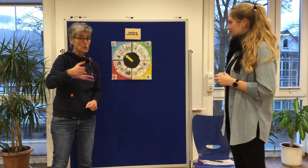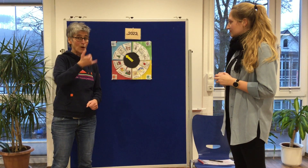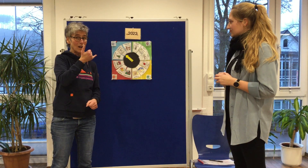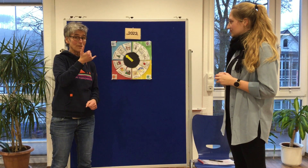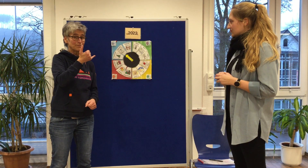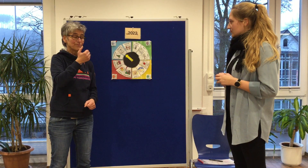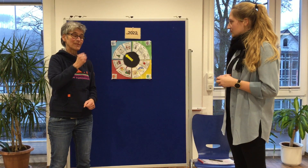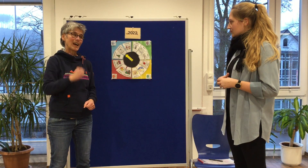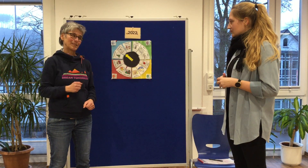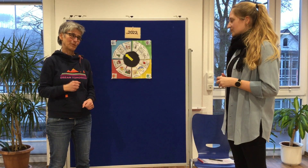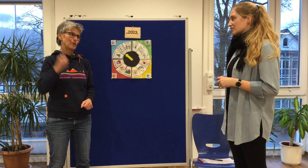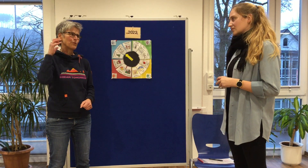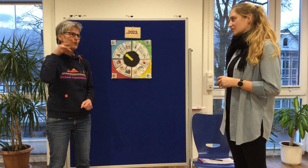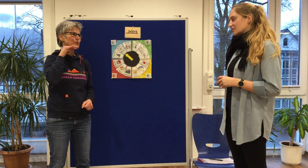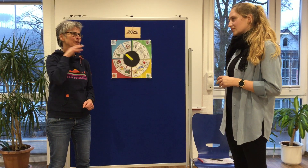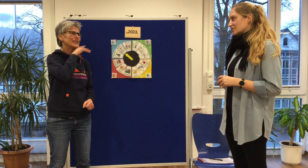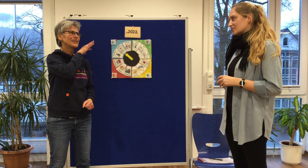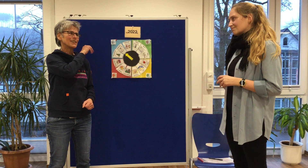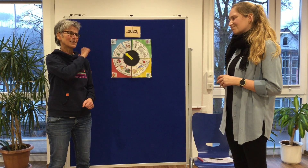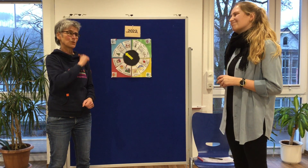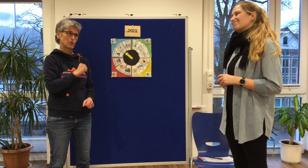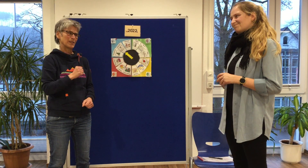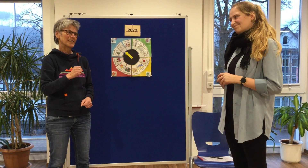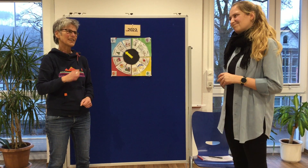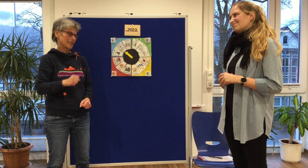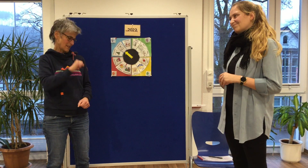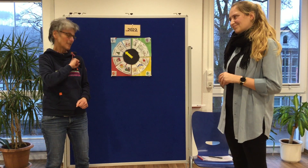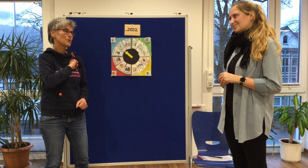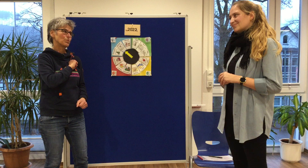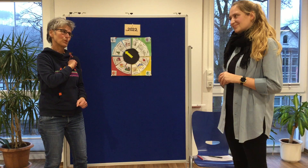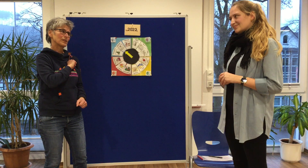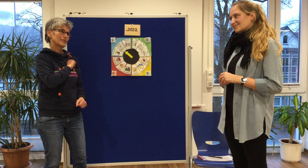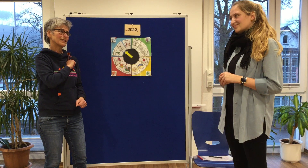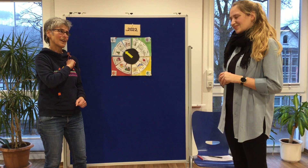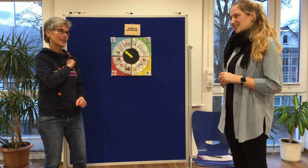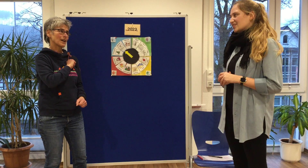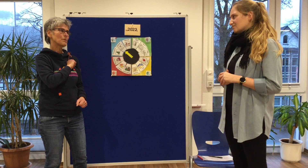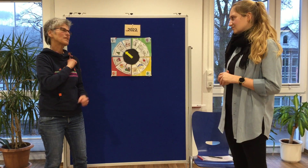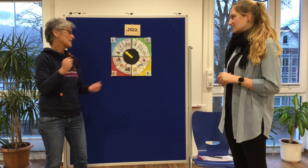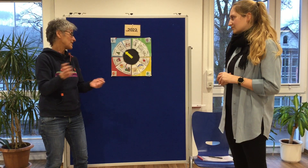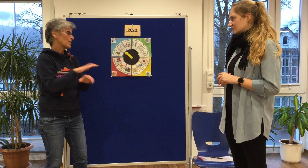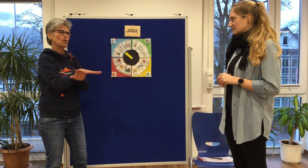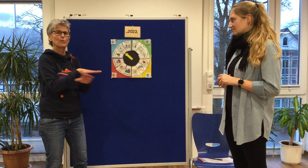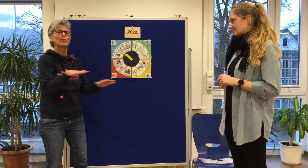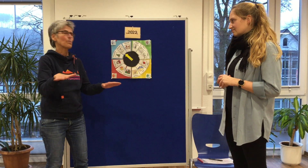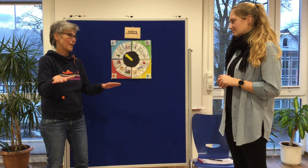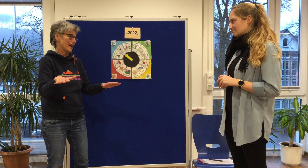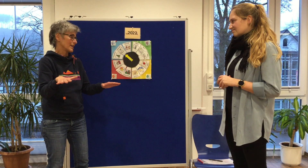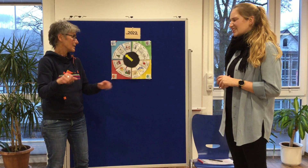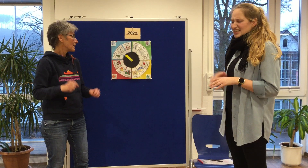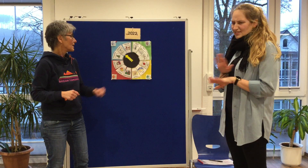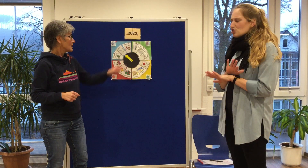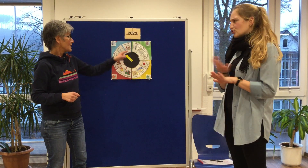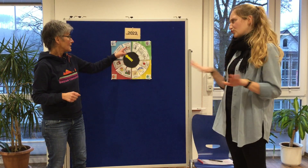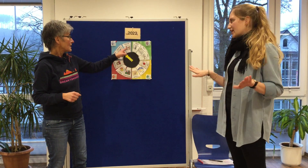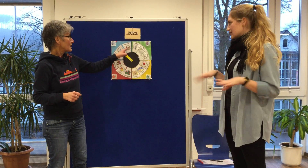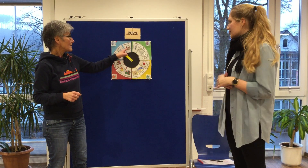Januar hatten viele Kollegen Geburtstag. Aber der ist ja schon vorbei. Ja, ist schon fertig.